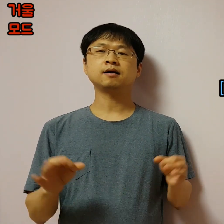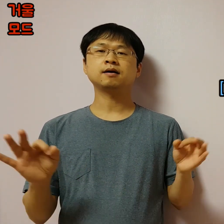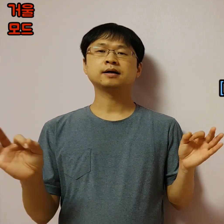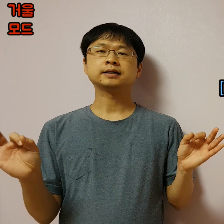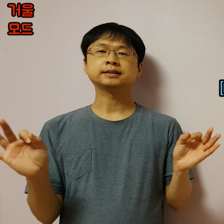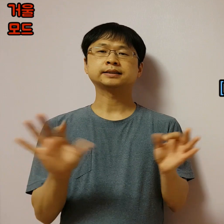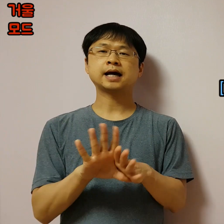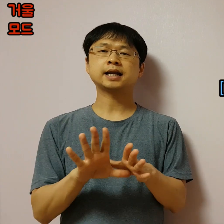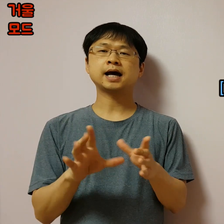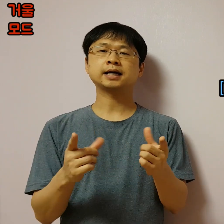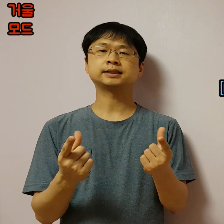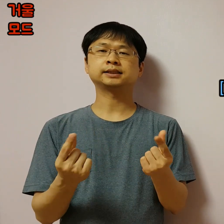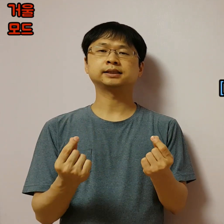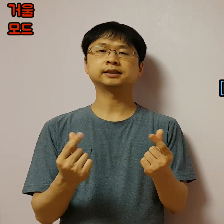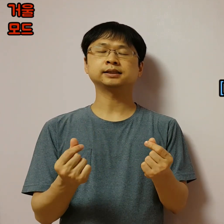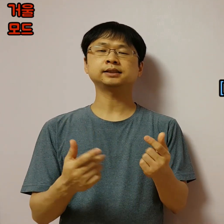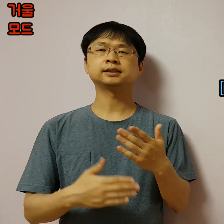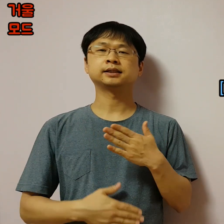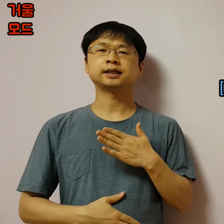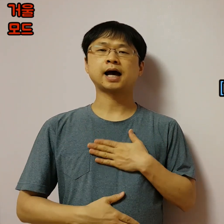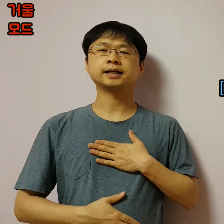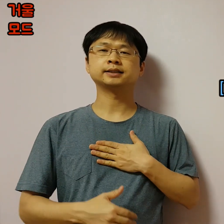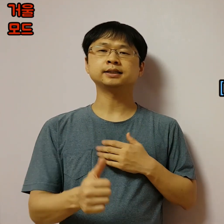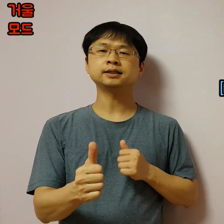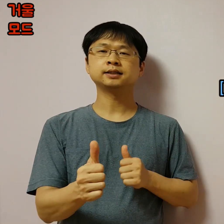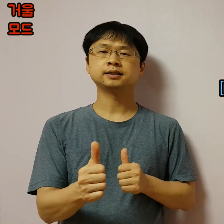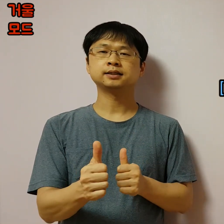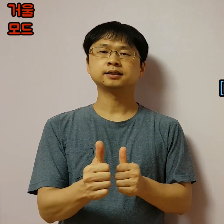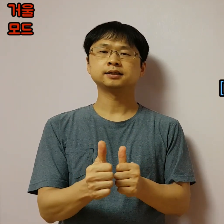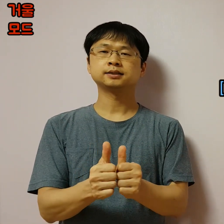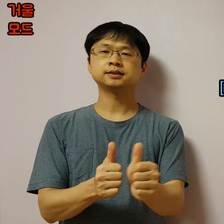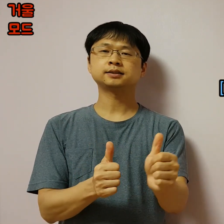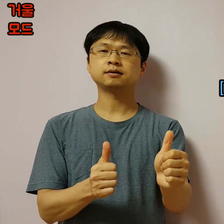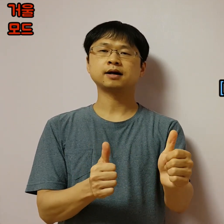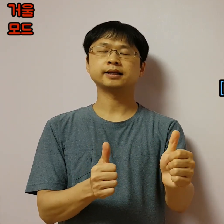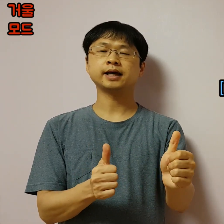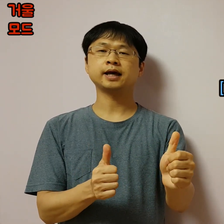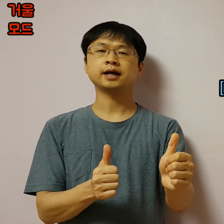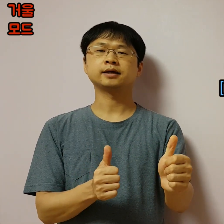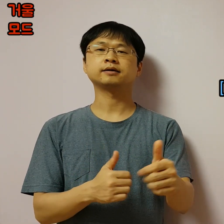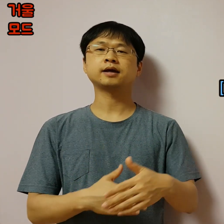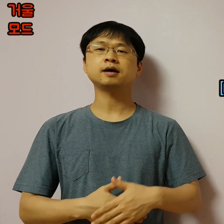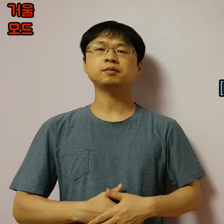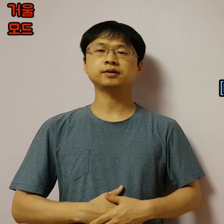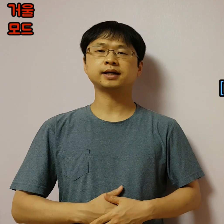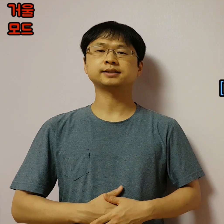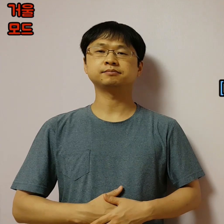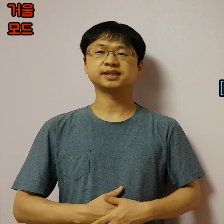그래서 사라지듯 나를 스쳐가네 이렇게